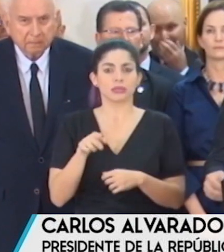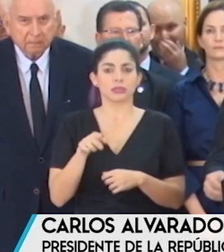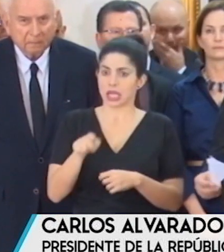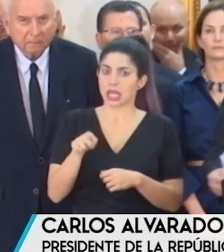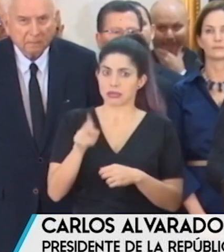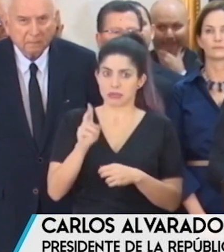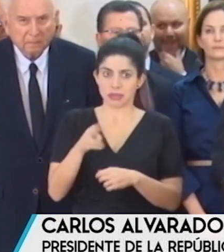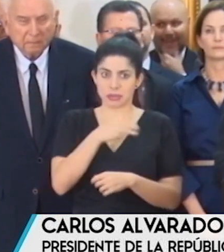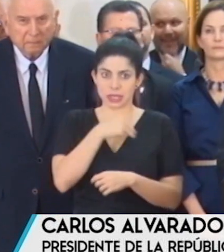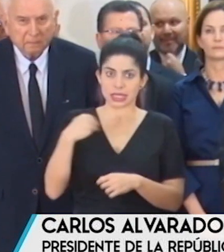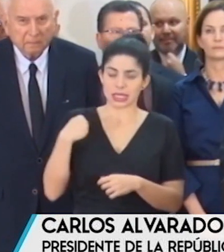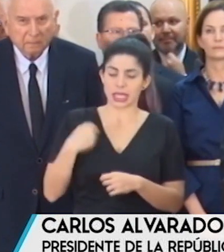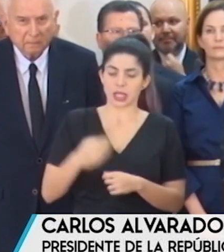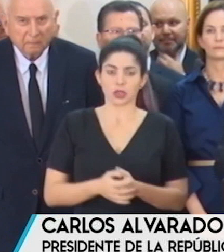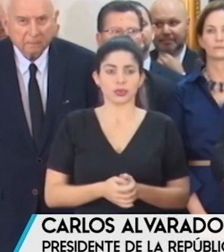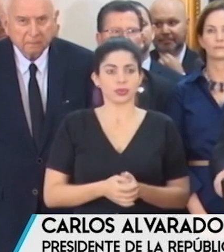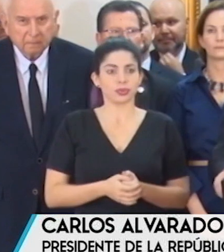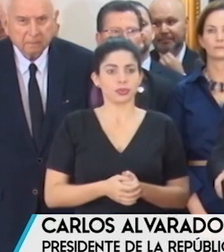este ministerio.